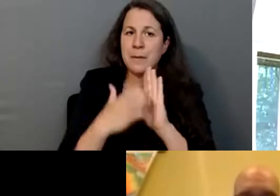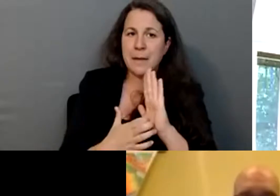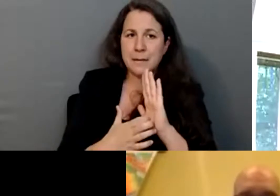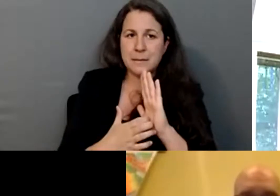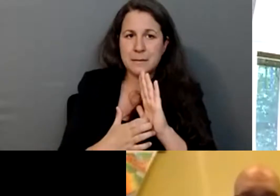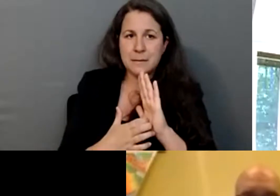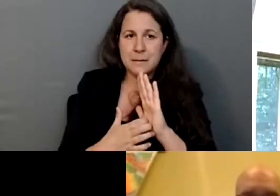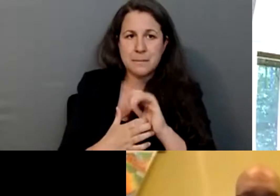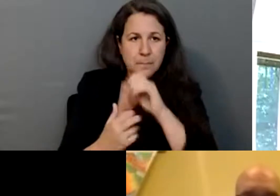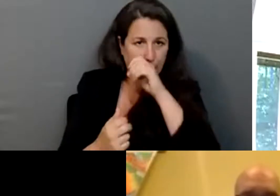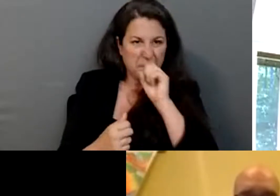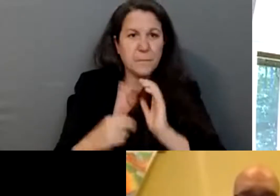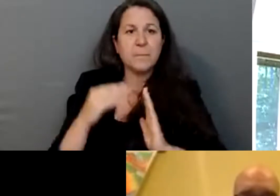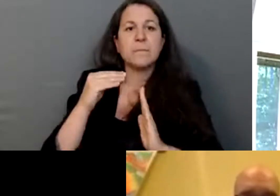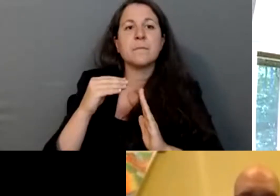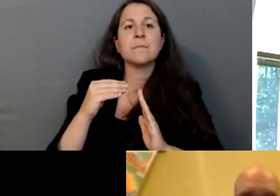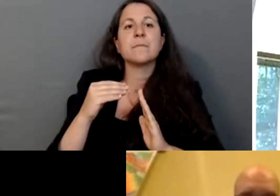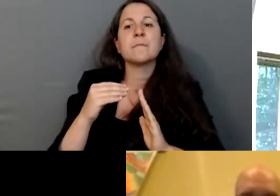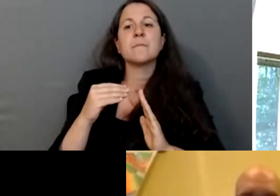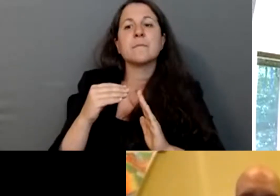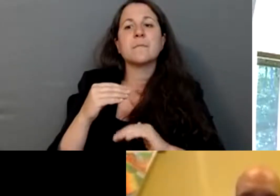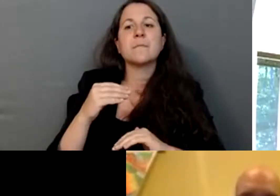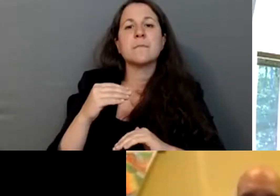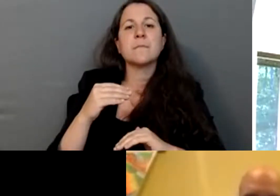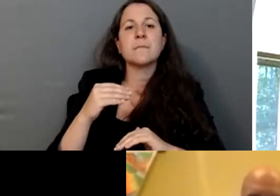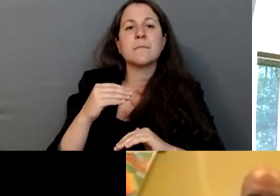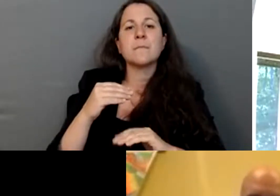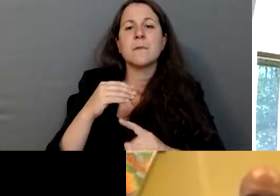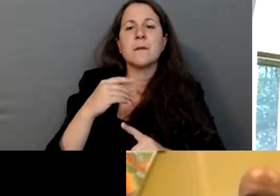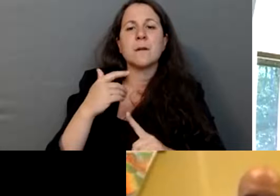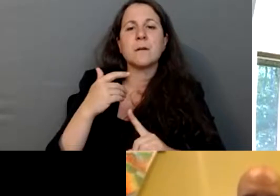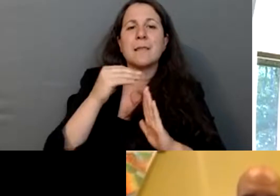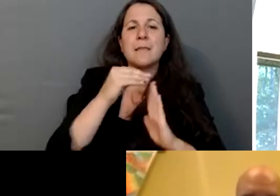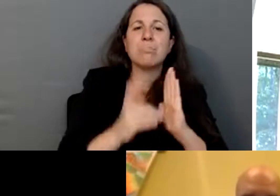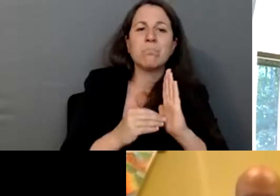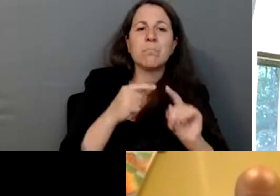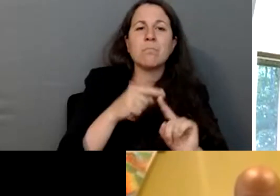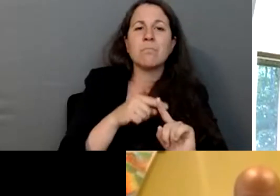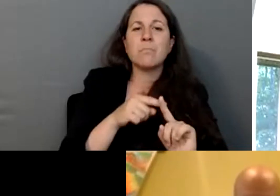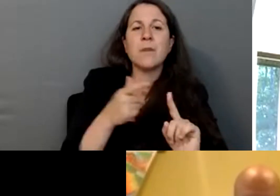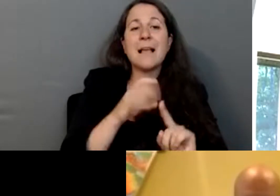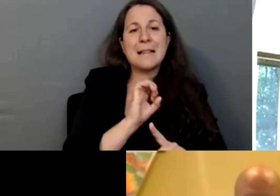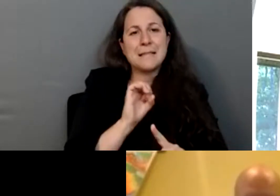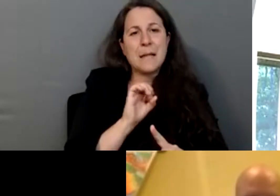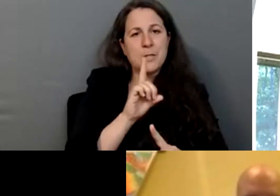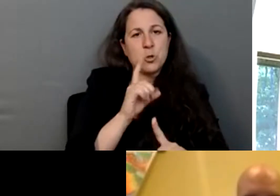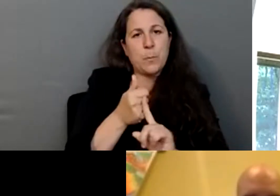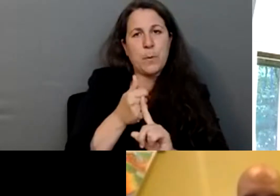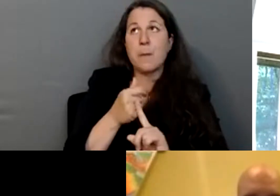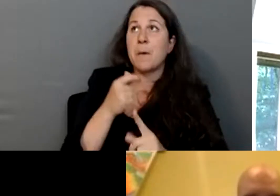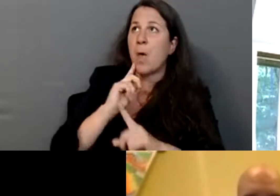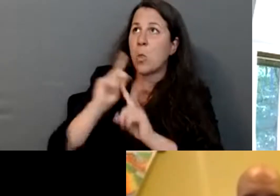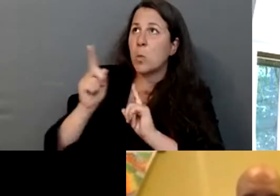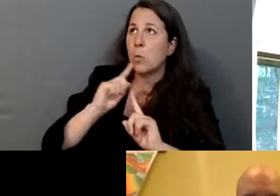propos ont été récoltés par Elisabeth Dupuis. Dans ses propos qui ont été récoltés justement par Elisabeth, le titre de ce